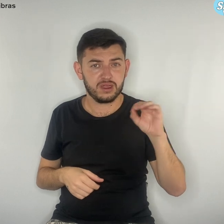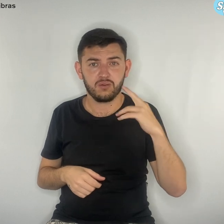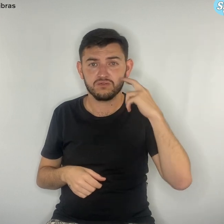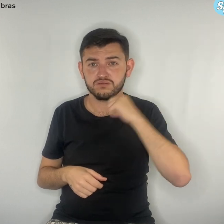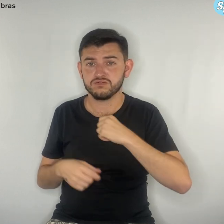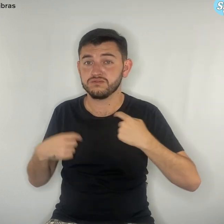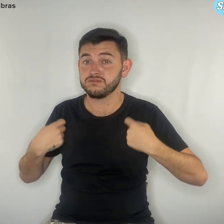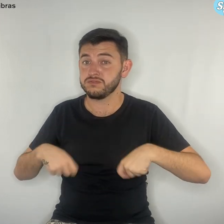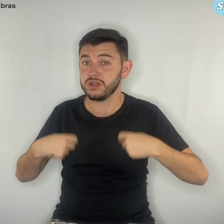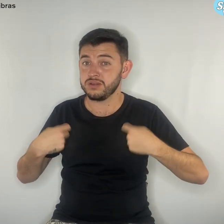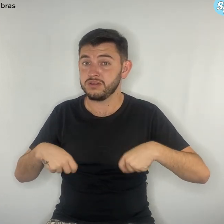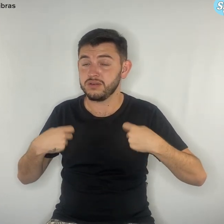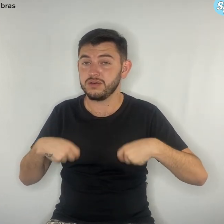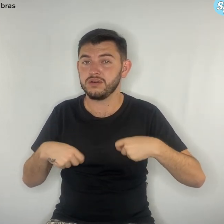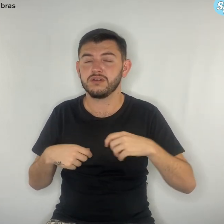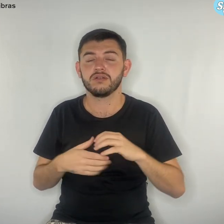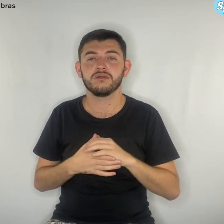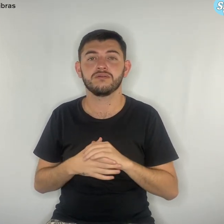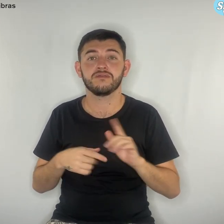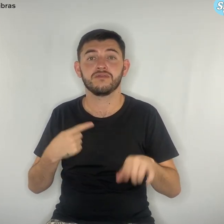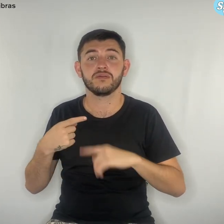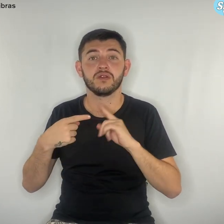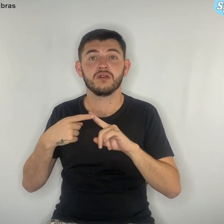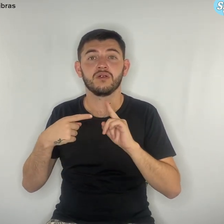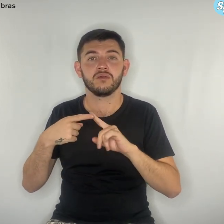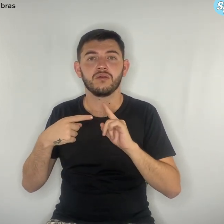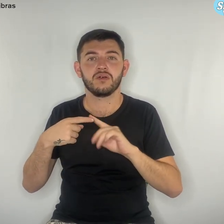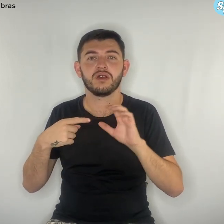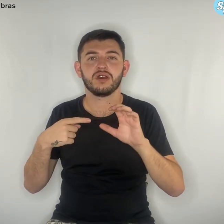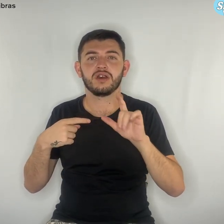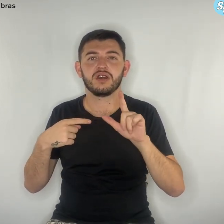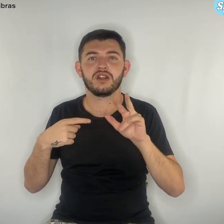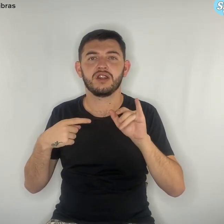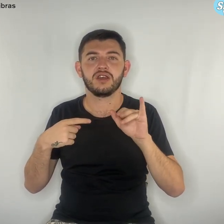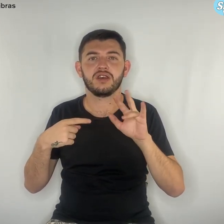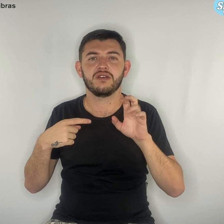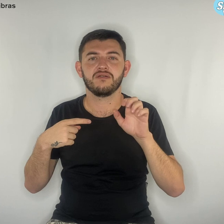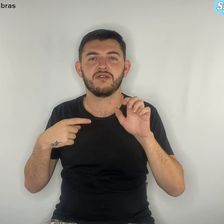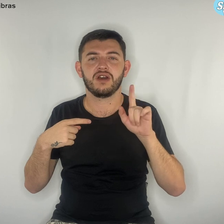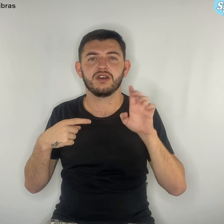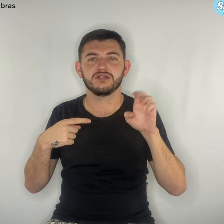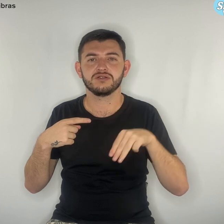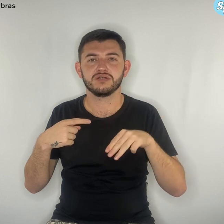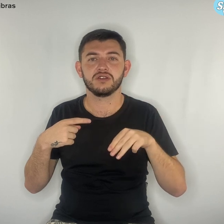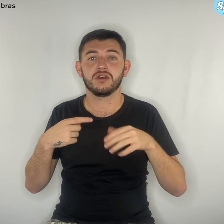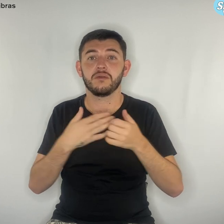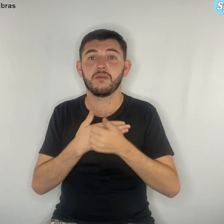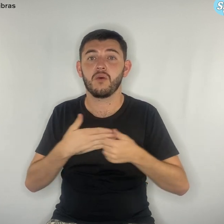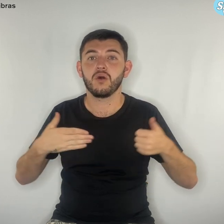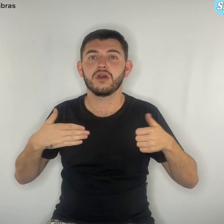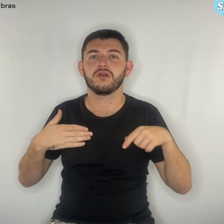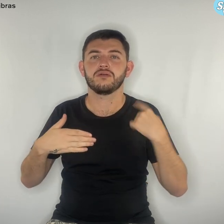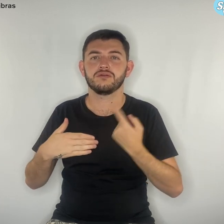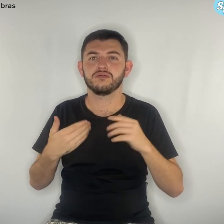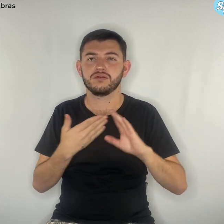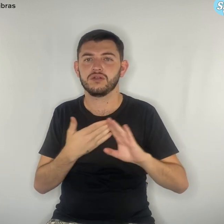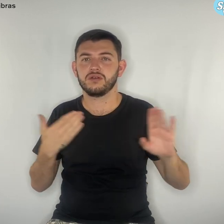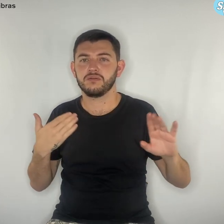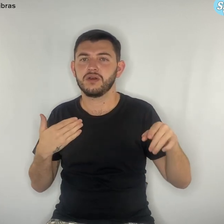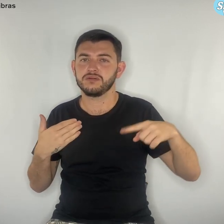A primeira é uma clivagem moral, pela qual nos separamos dos que participam ou